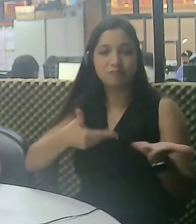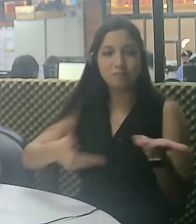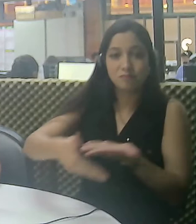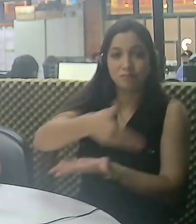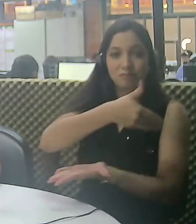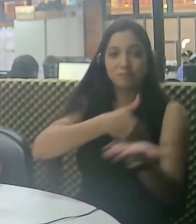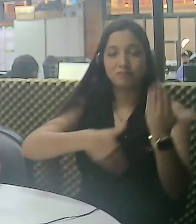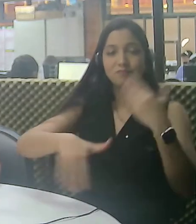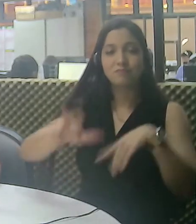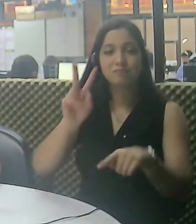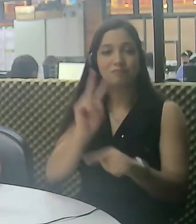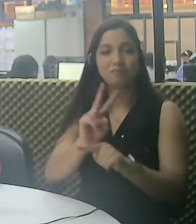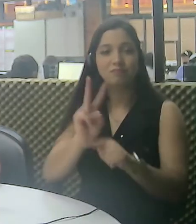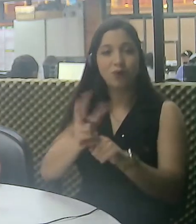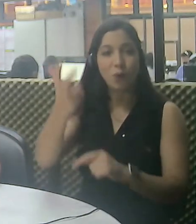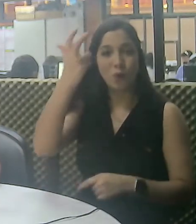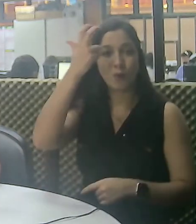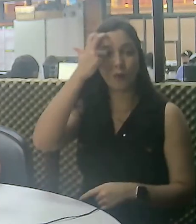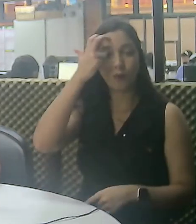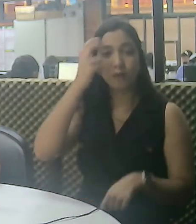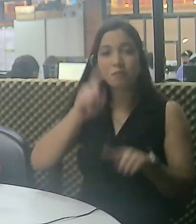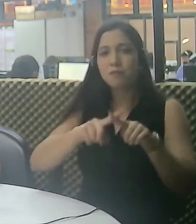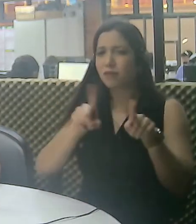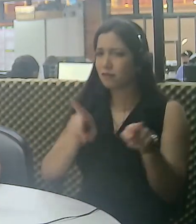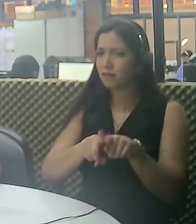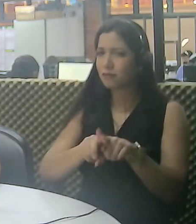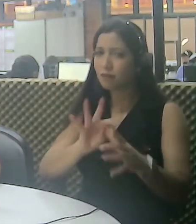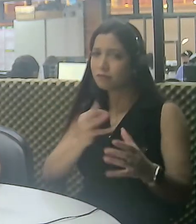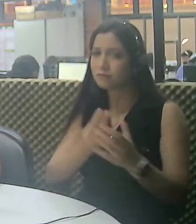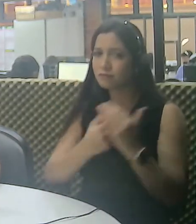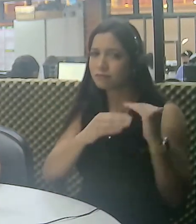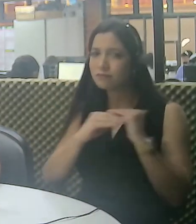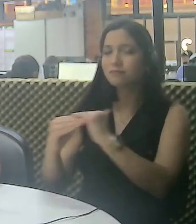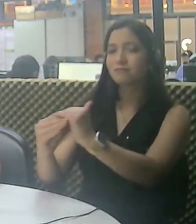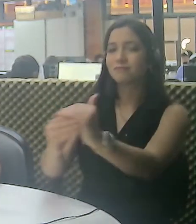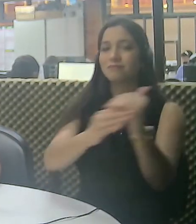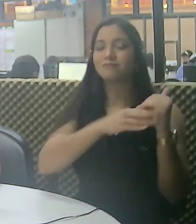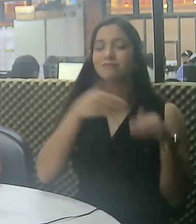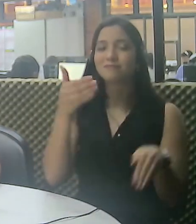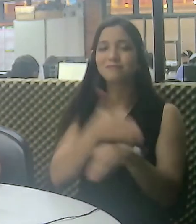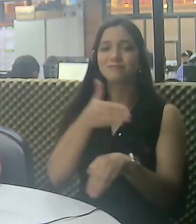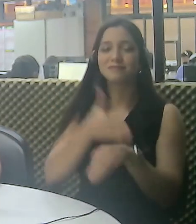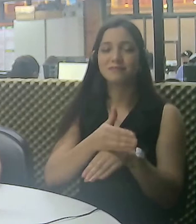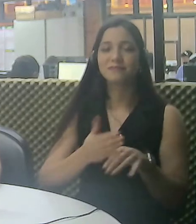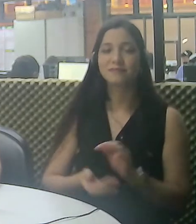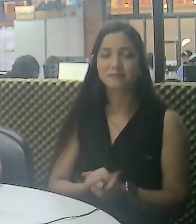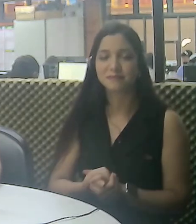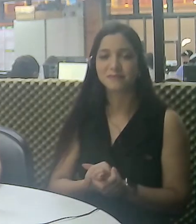a preocupação com a cultura mais inclusiva, igualitária e participativa.